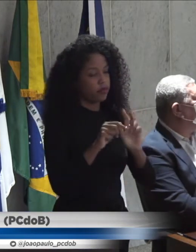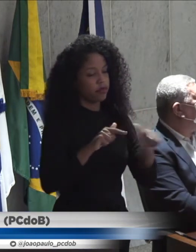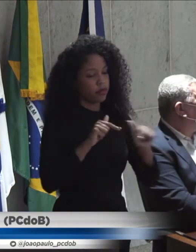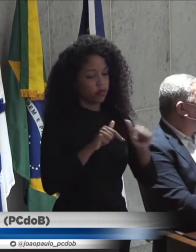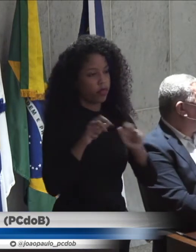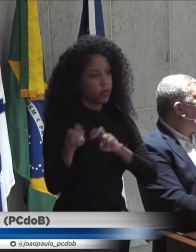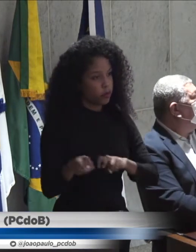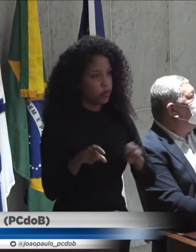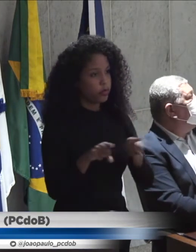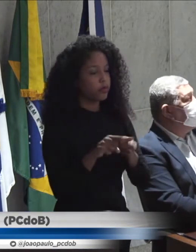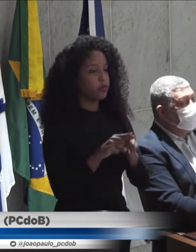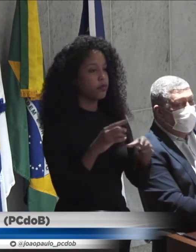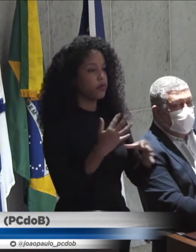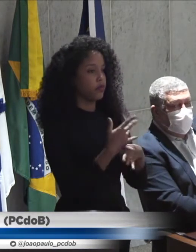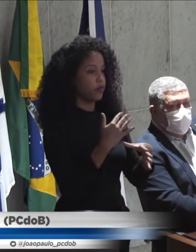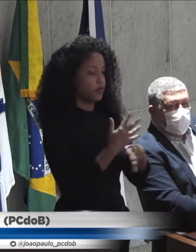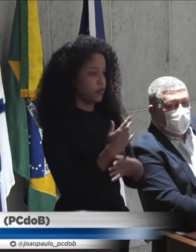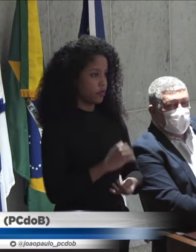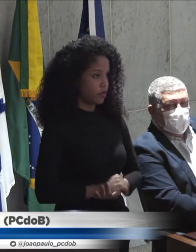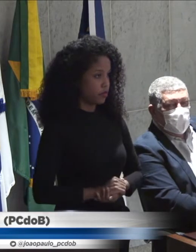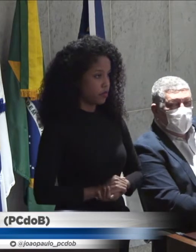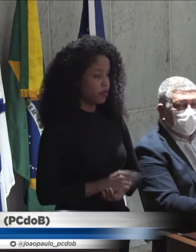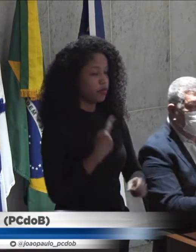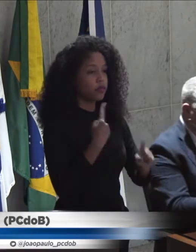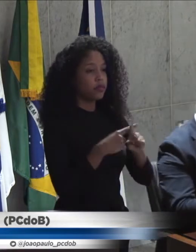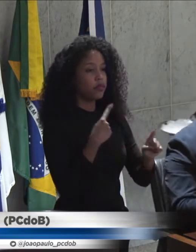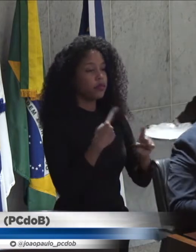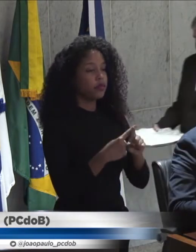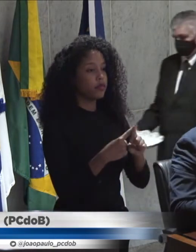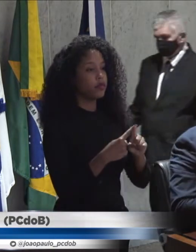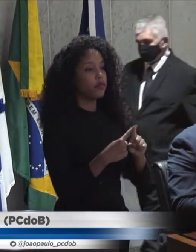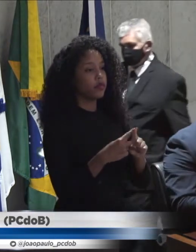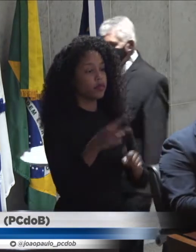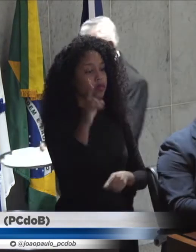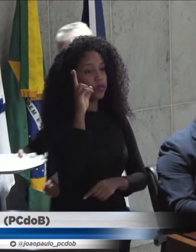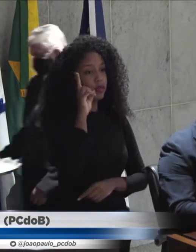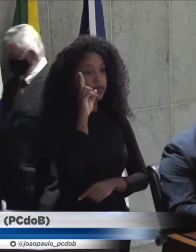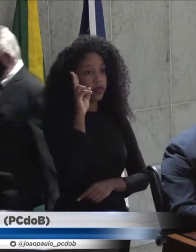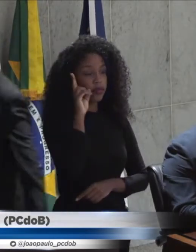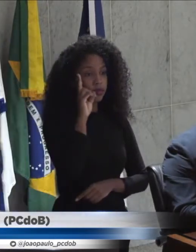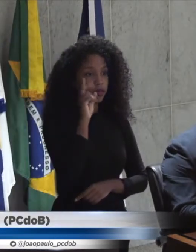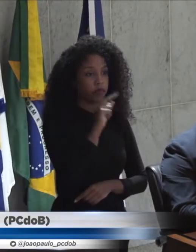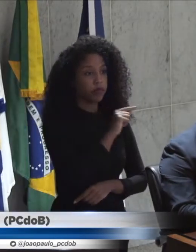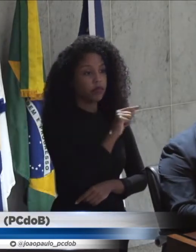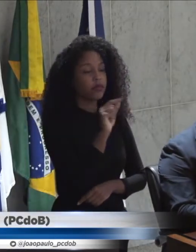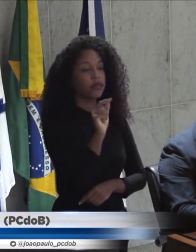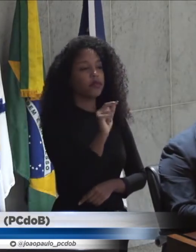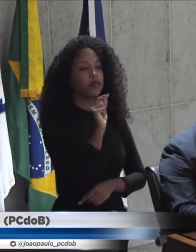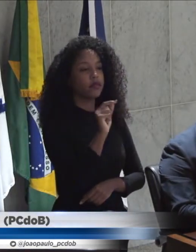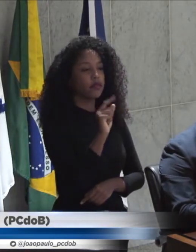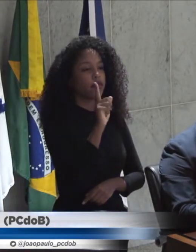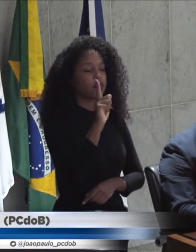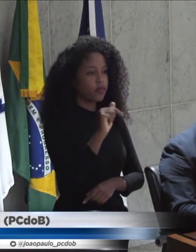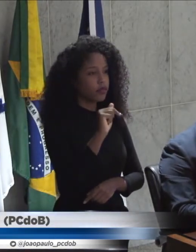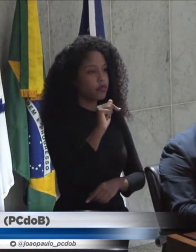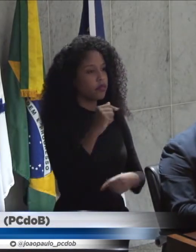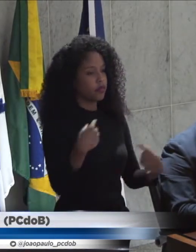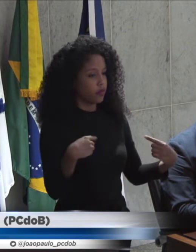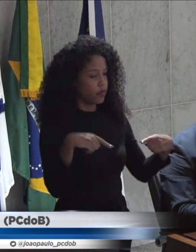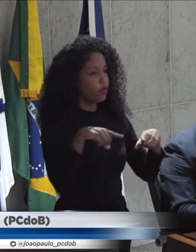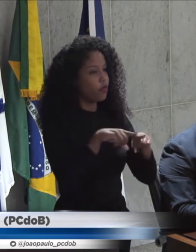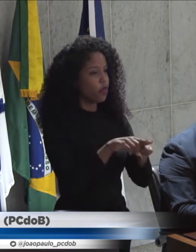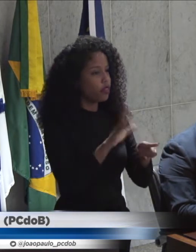aqui. Até porque, gente, eu queria lembrar dessa famosa aliança